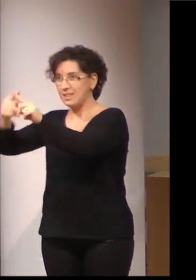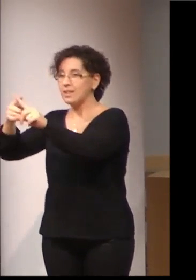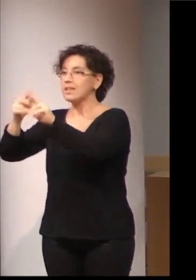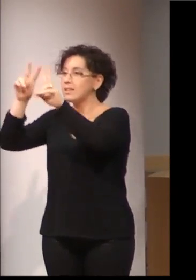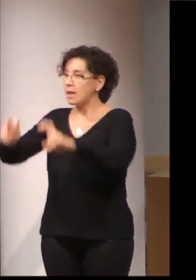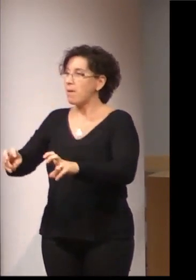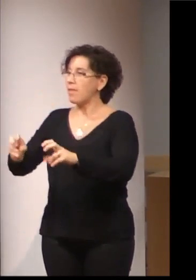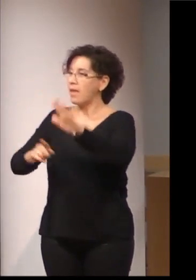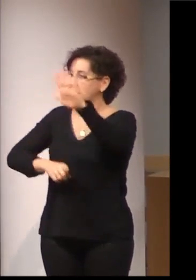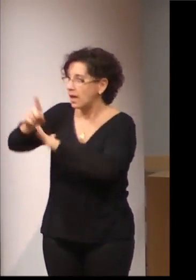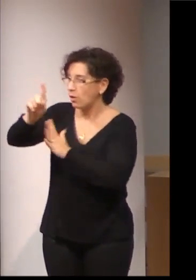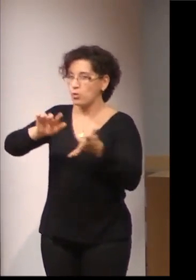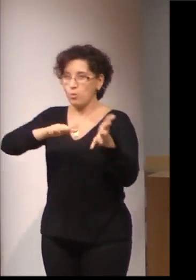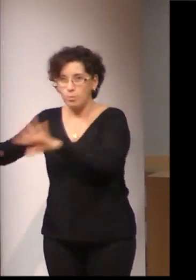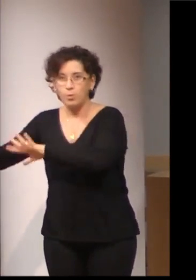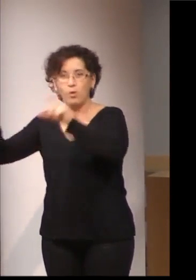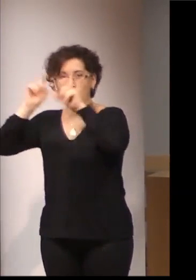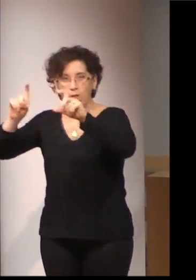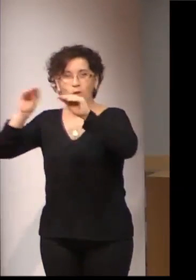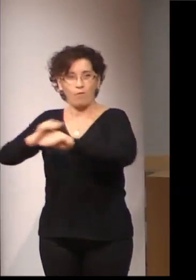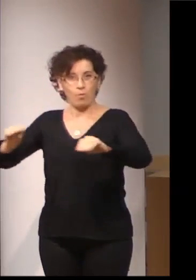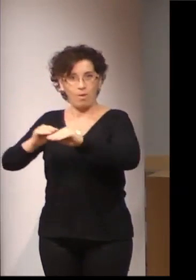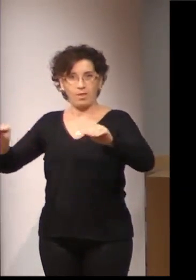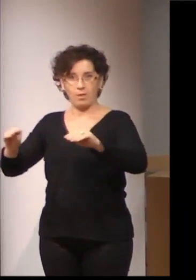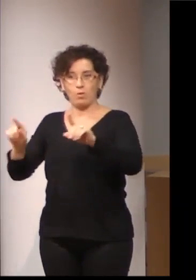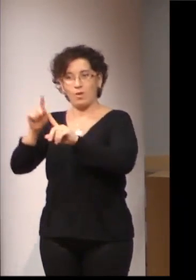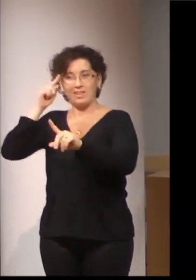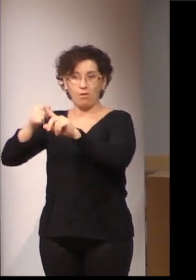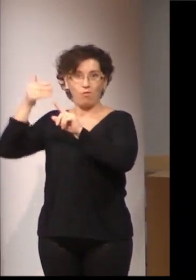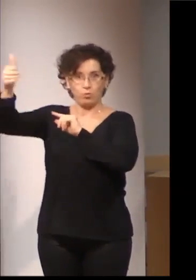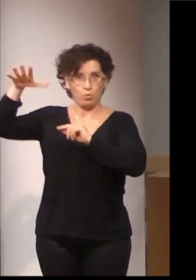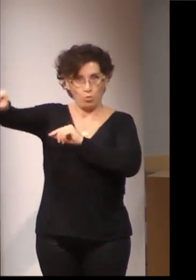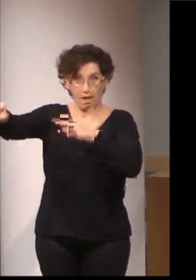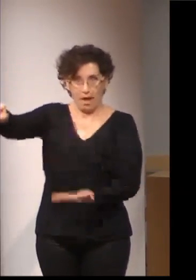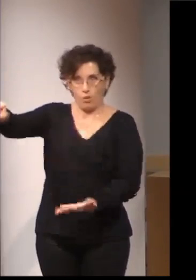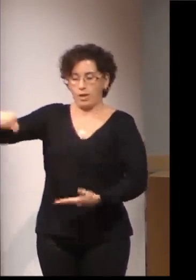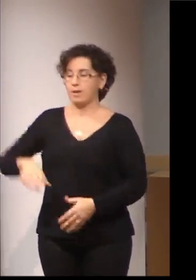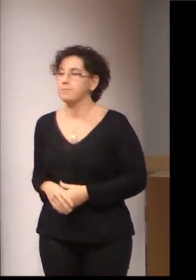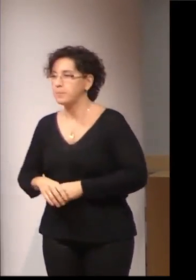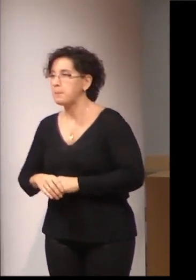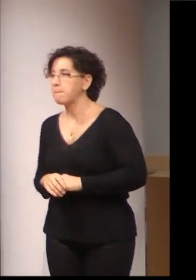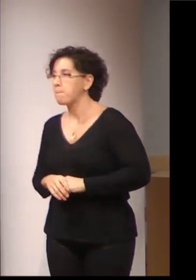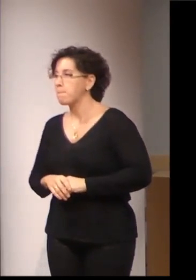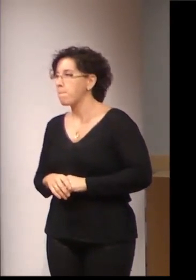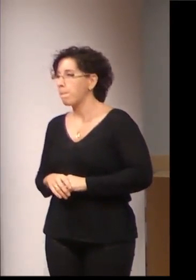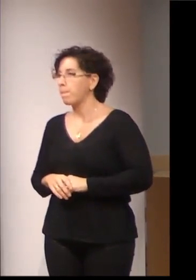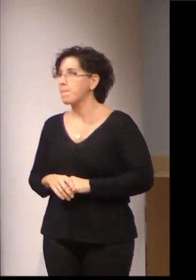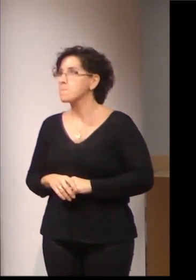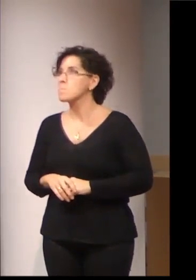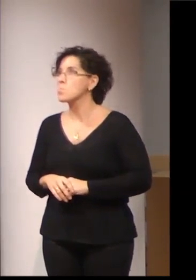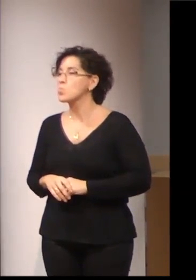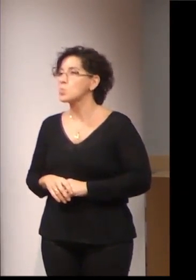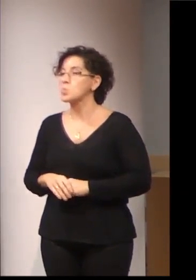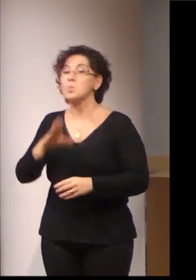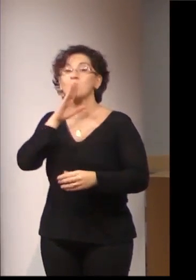desarrollo, pero bueno, sobre todo de educación y formación y es donde tenemos la mirada puesta en este momento. Como decíamos, en